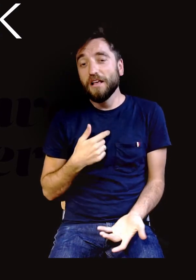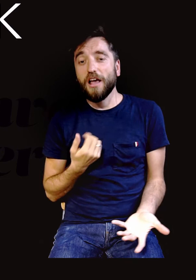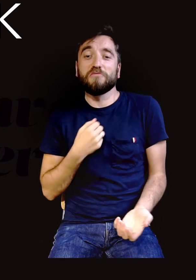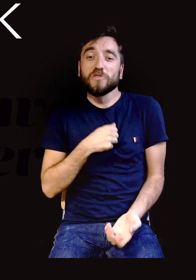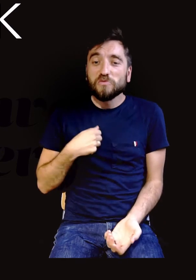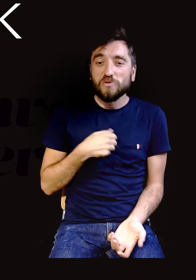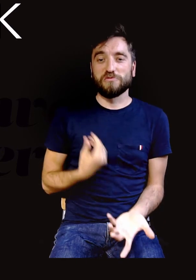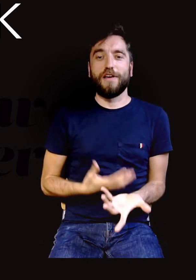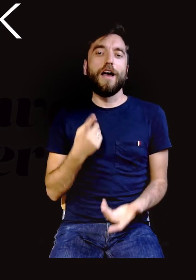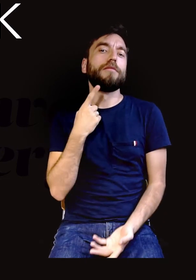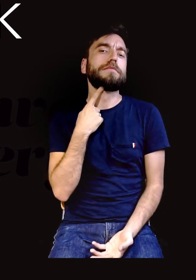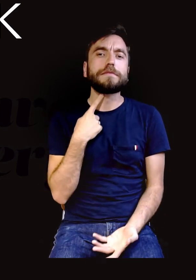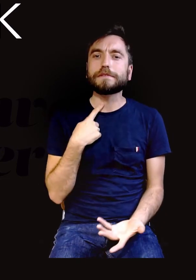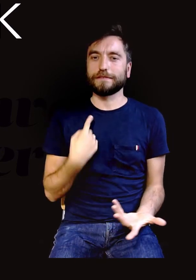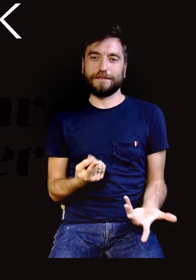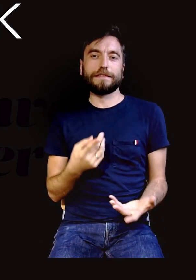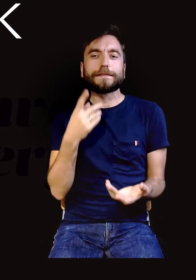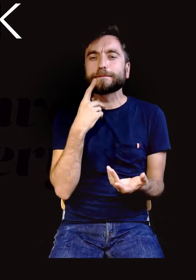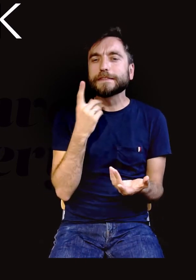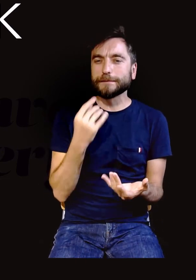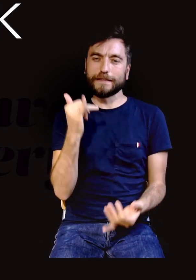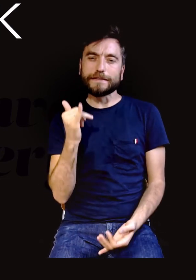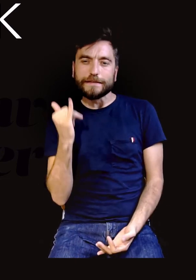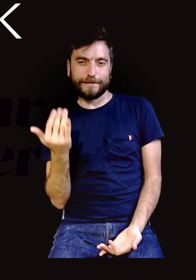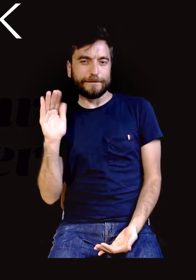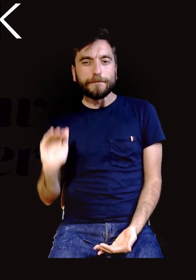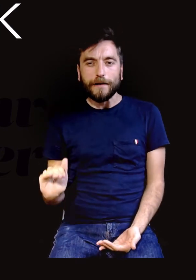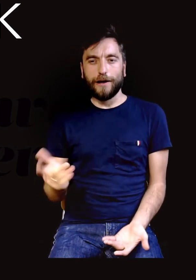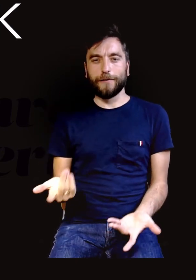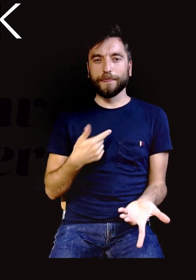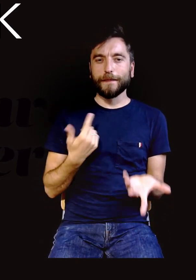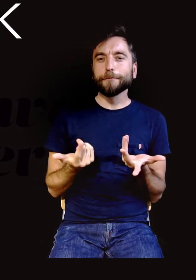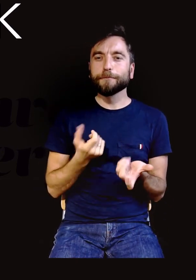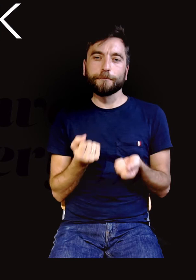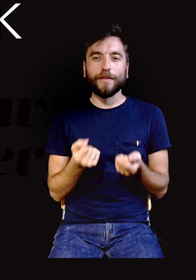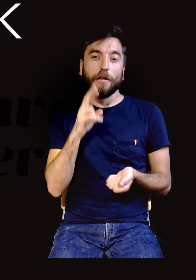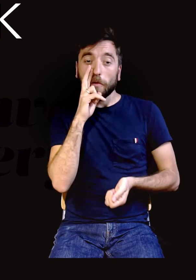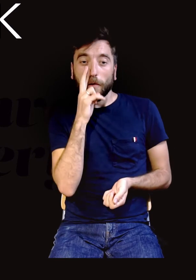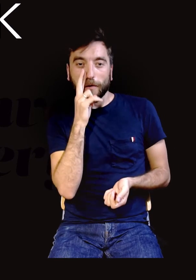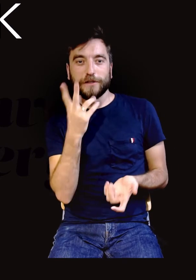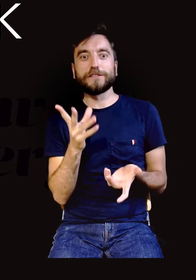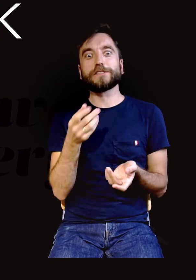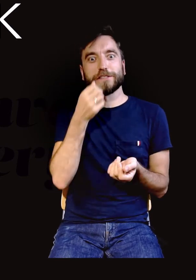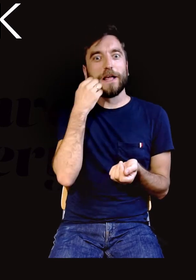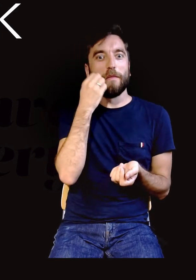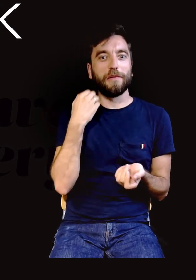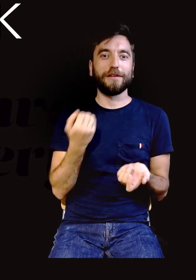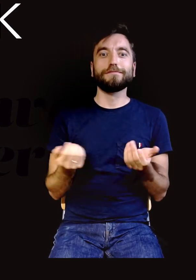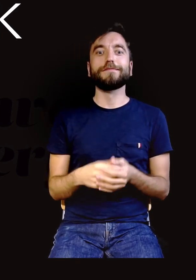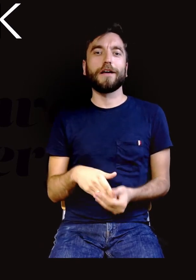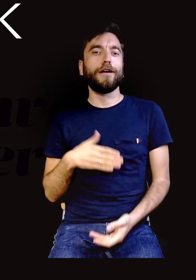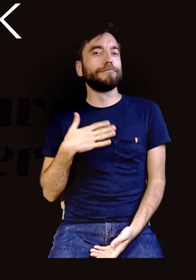jak mi smutno, albo jak mam ochotę na coś takiego, czasem człowiek taki by chciał takie coś ujeść takiego dobrego, jak w dzieciństwie, to ryż z